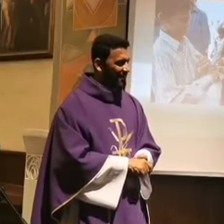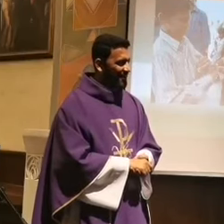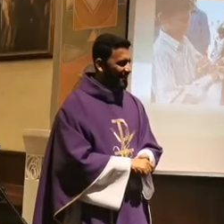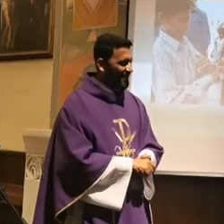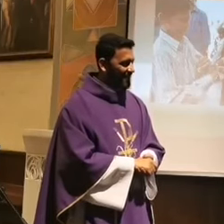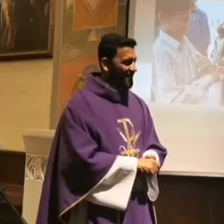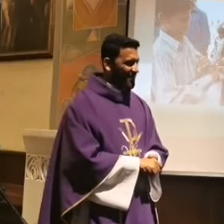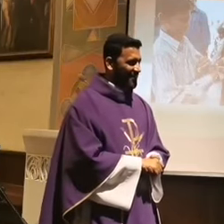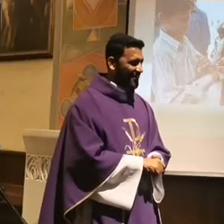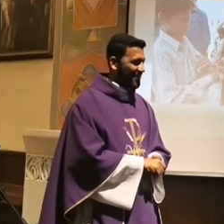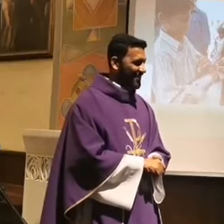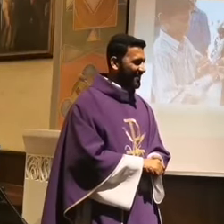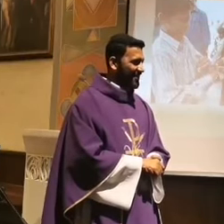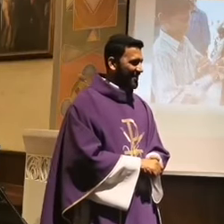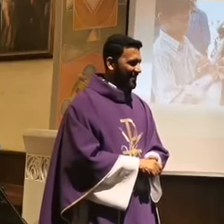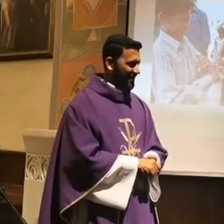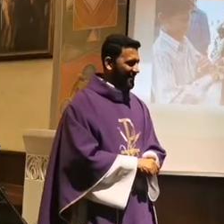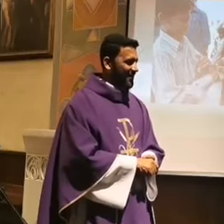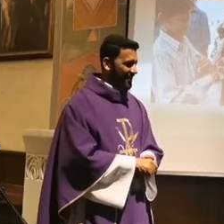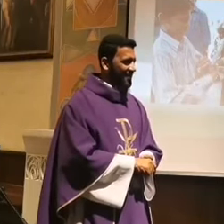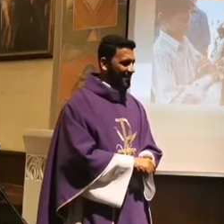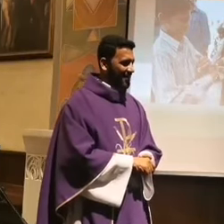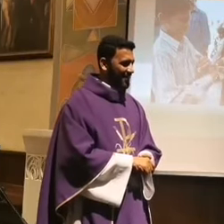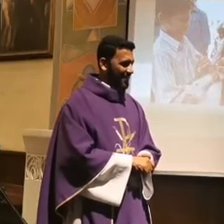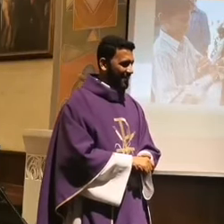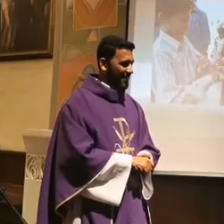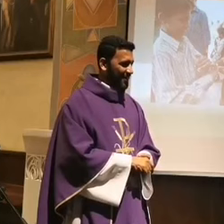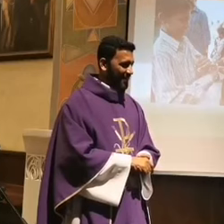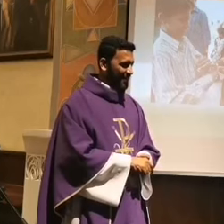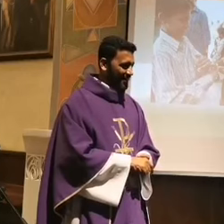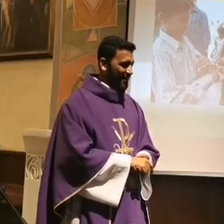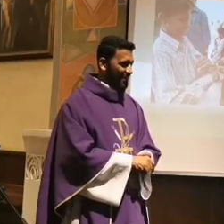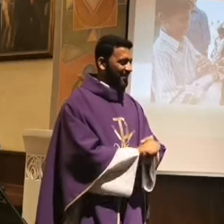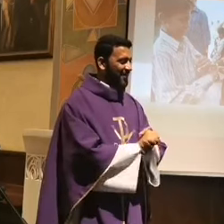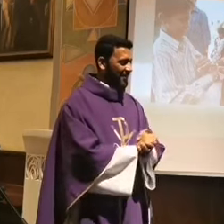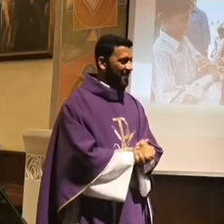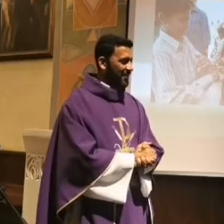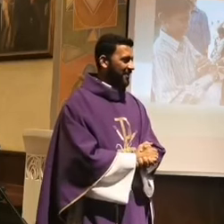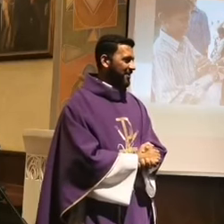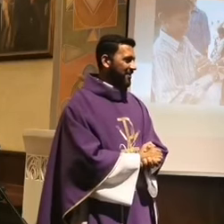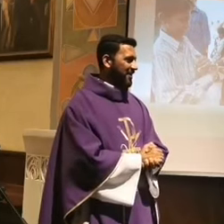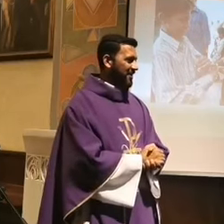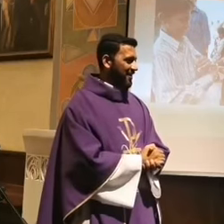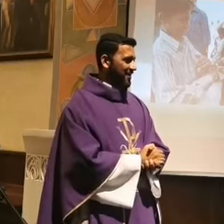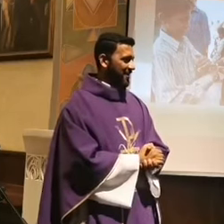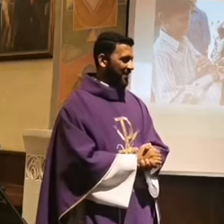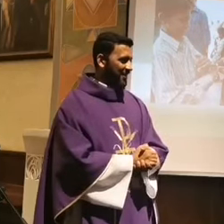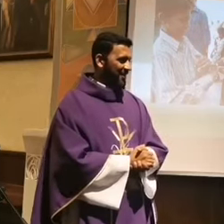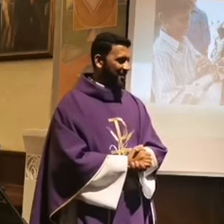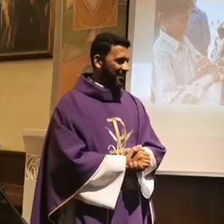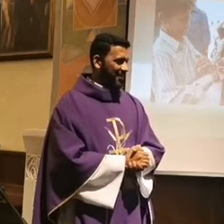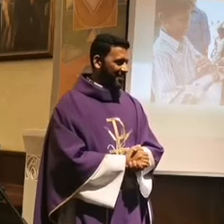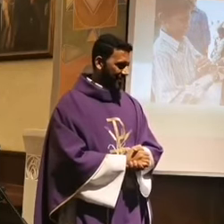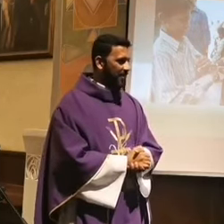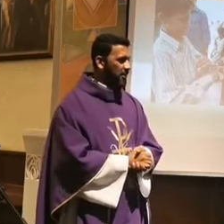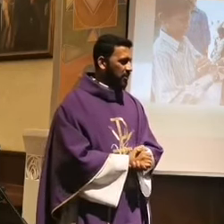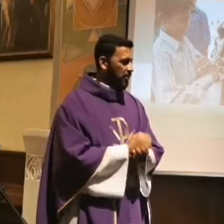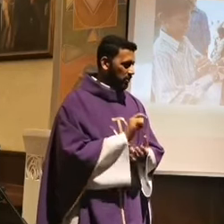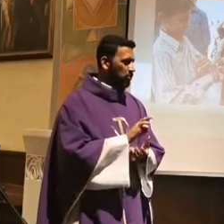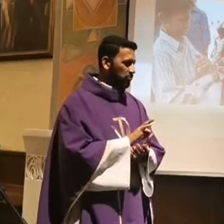you. India również. Kocham was, kocham cię. Ten sam stan. I